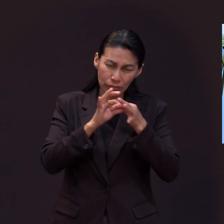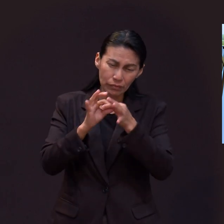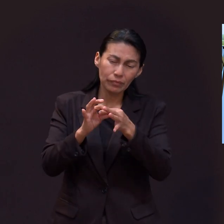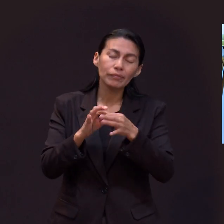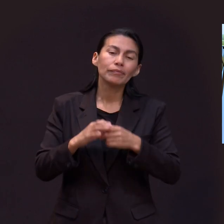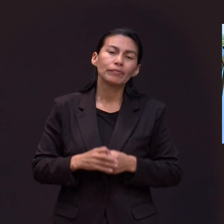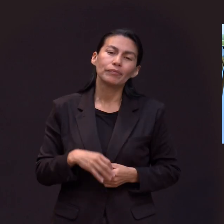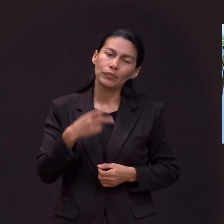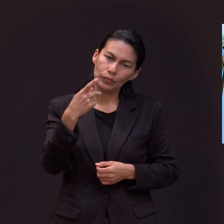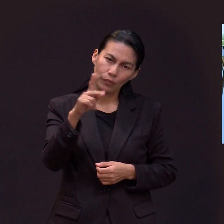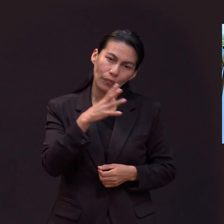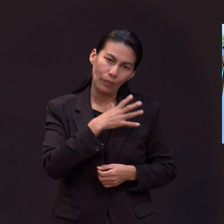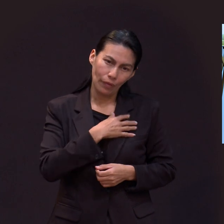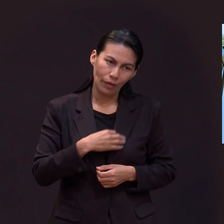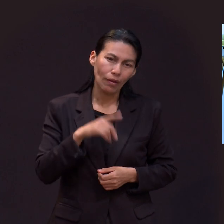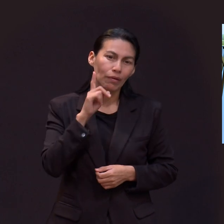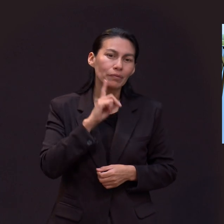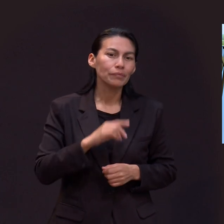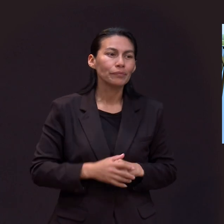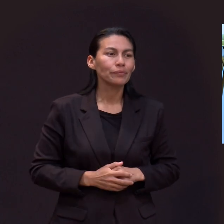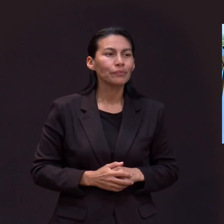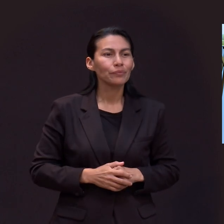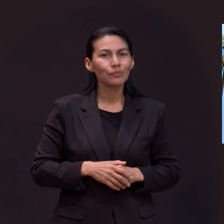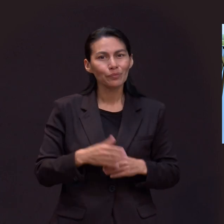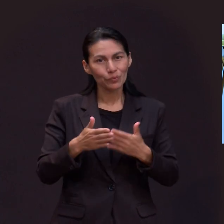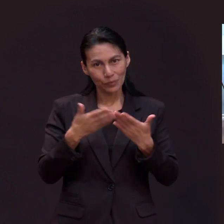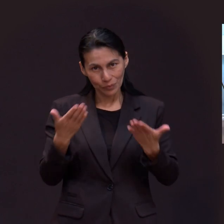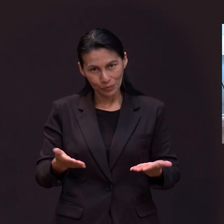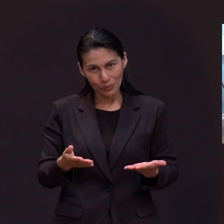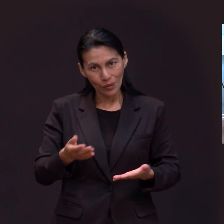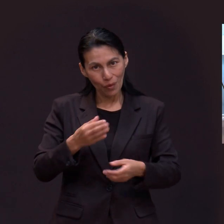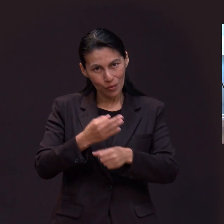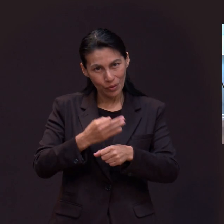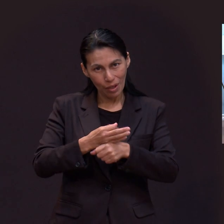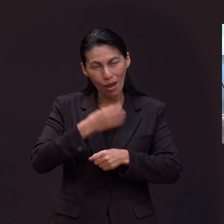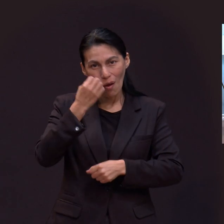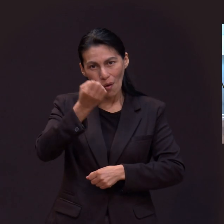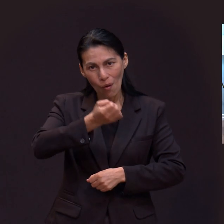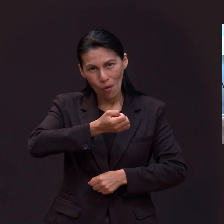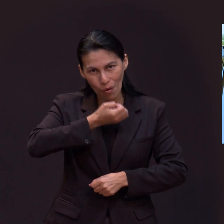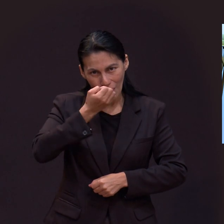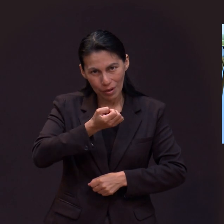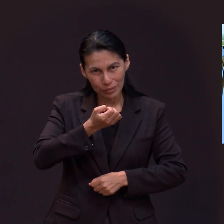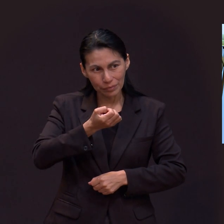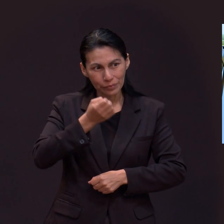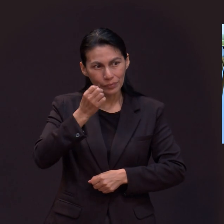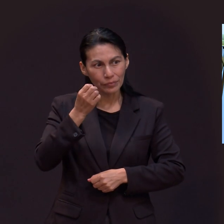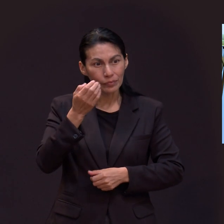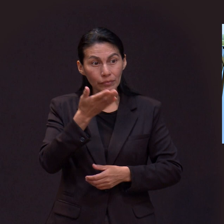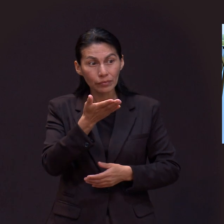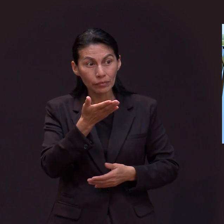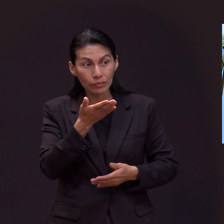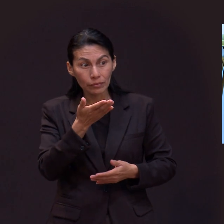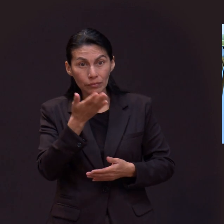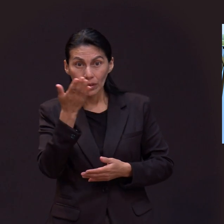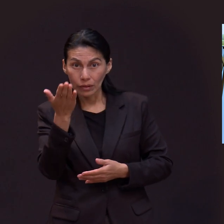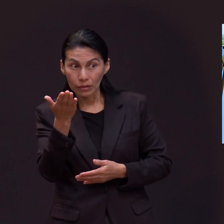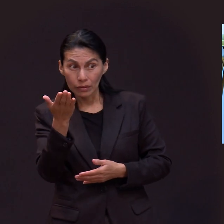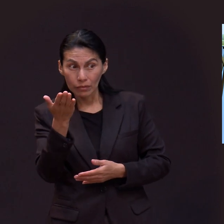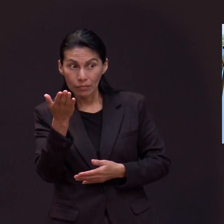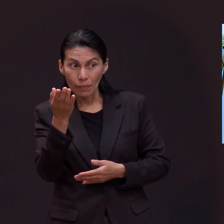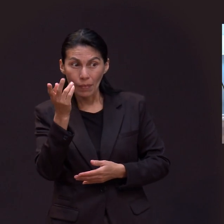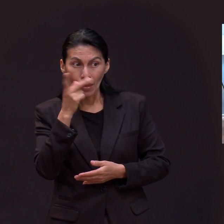clamando a dios en oración por tu hija vamos a orar vamos a inclinar el rostro creo que hay una